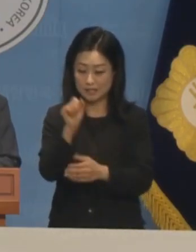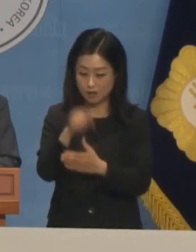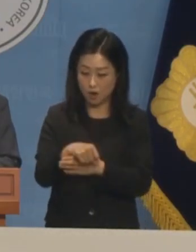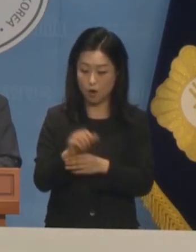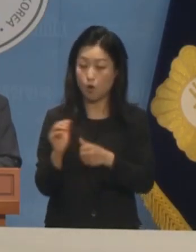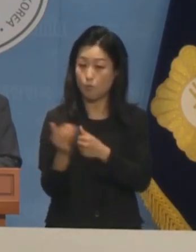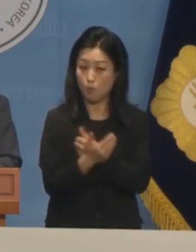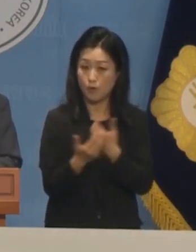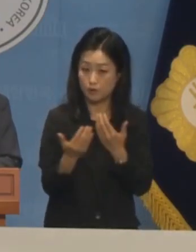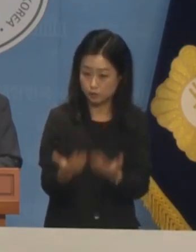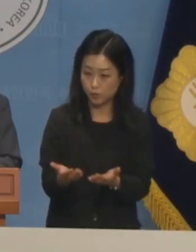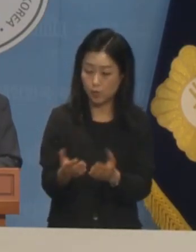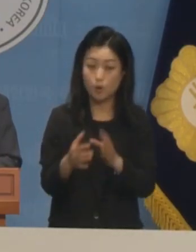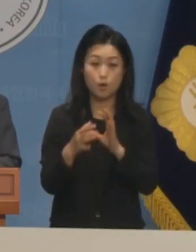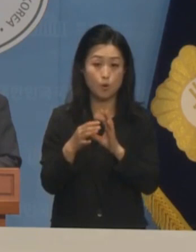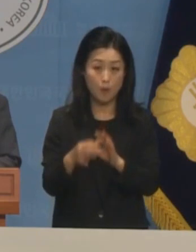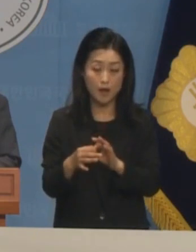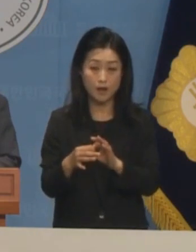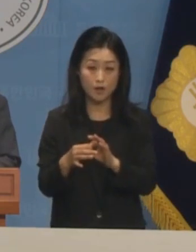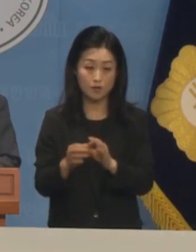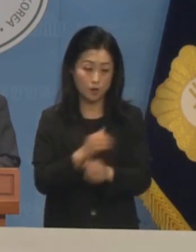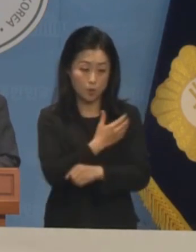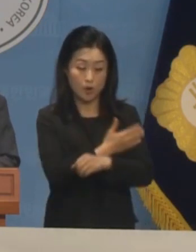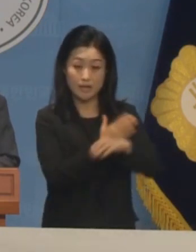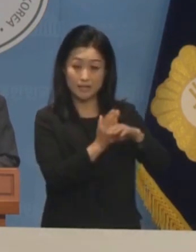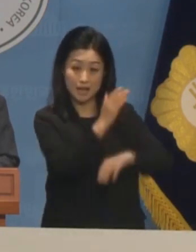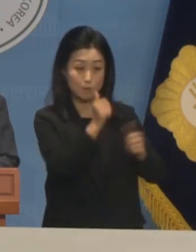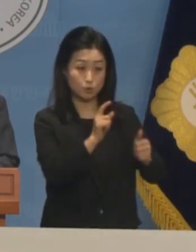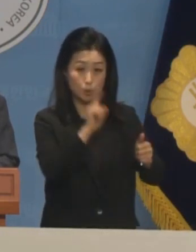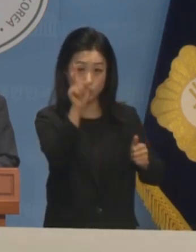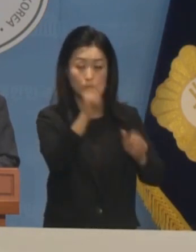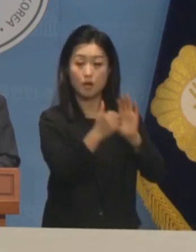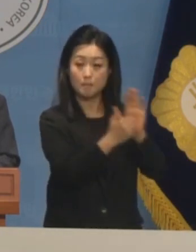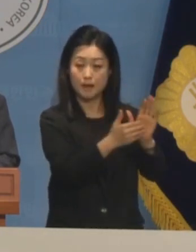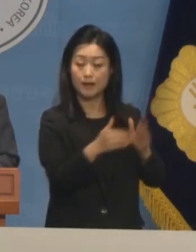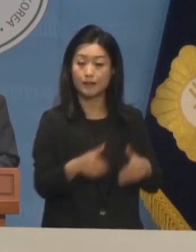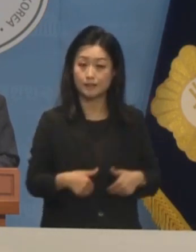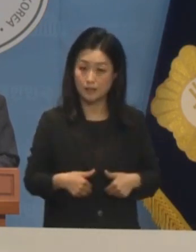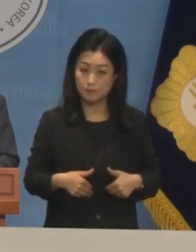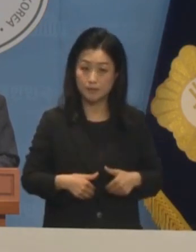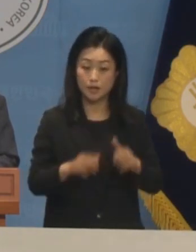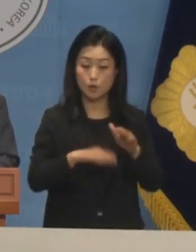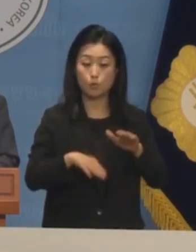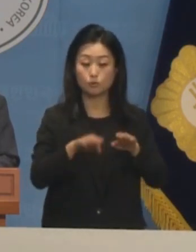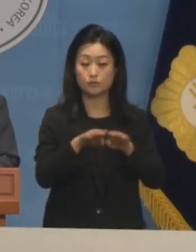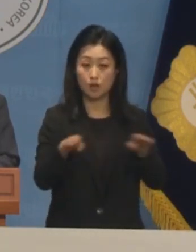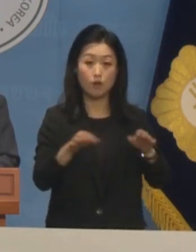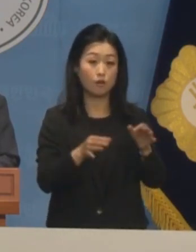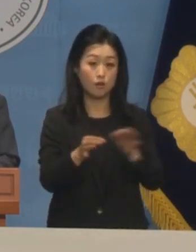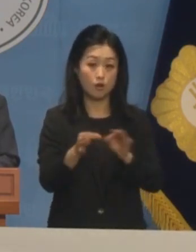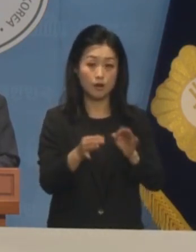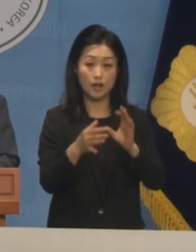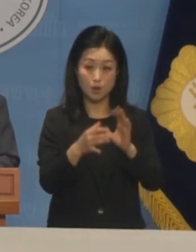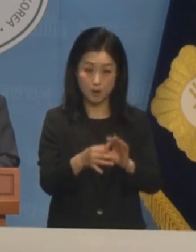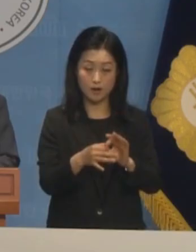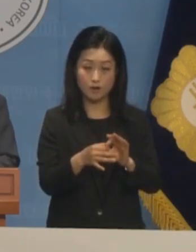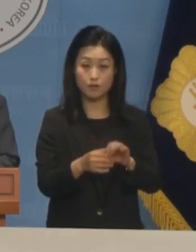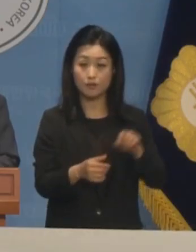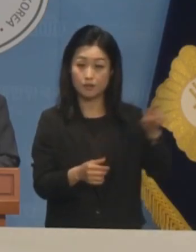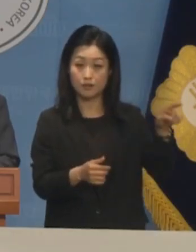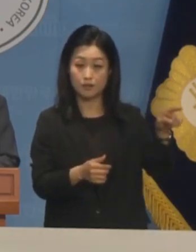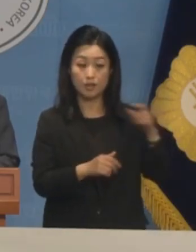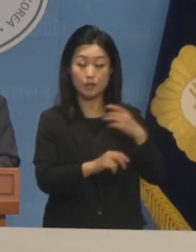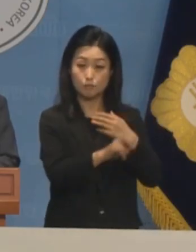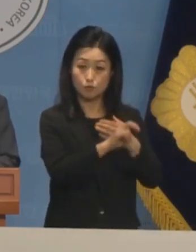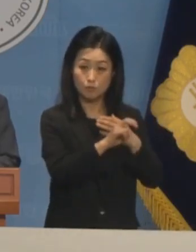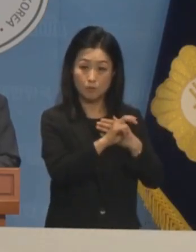있도록 하고 관련한 권리남용 소송 등을 막도록 해야 한다. 공정거래의 관점에서 불공정 거래 행위로 거래상